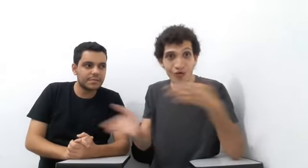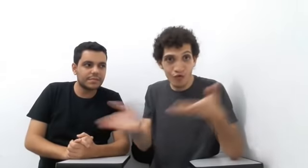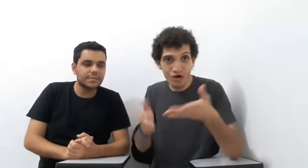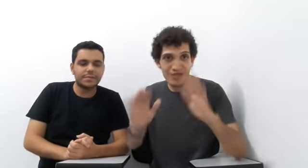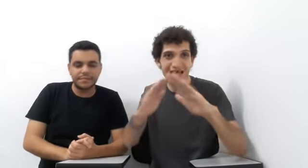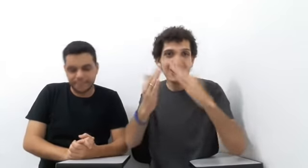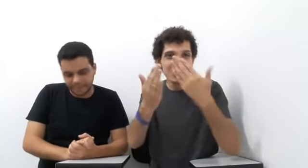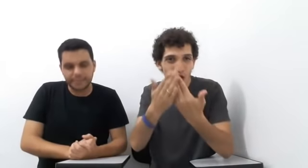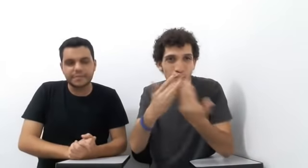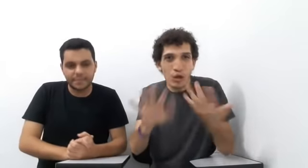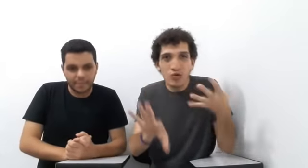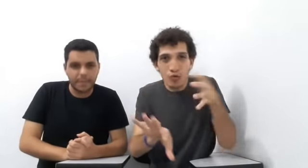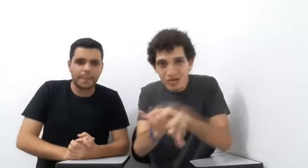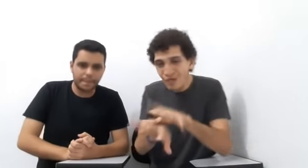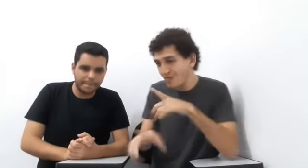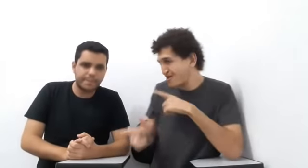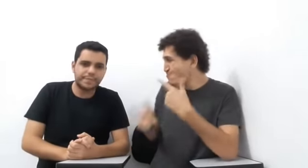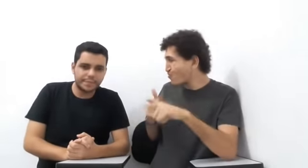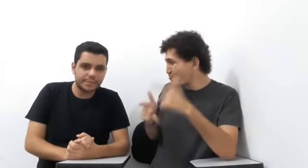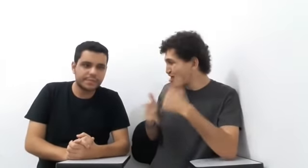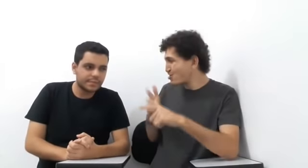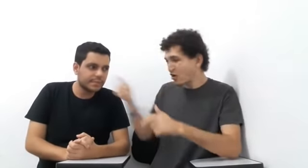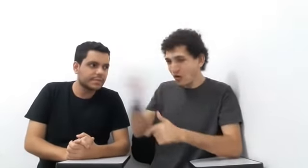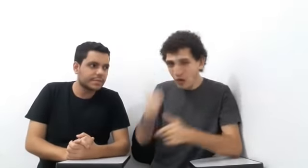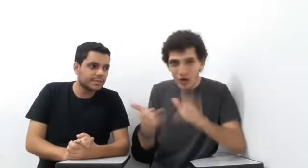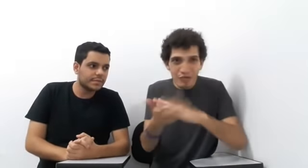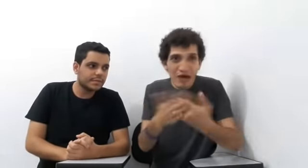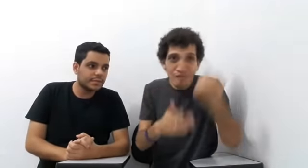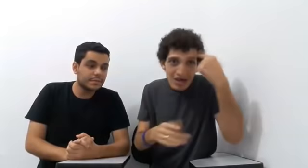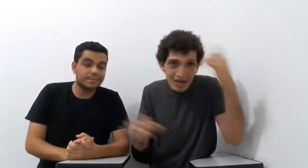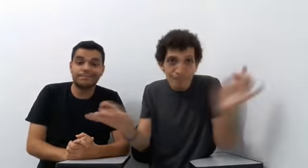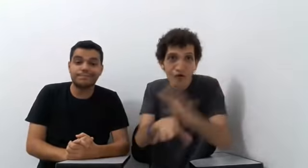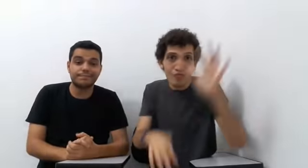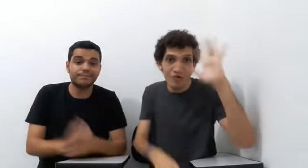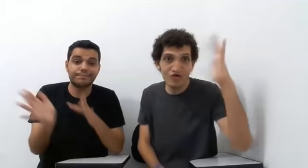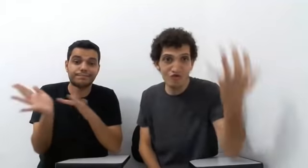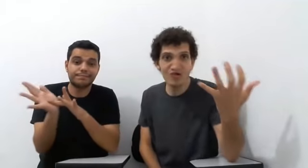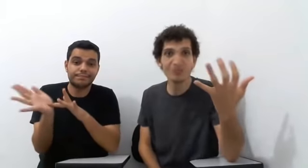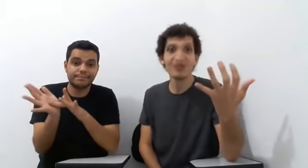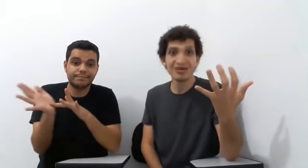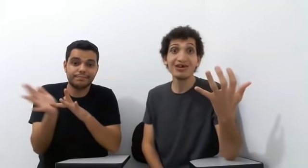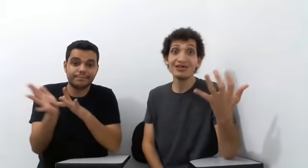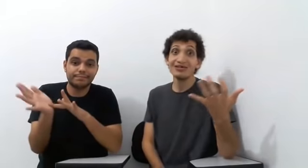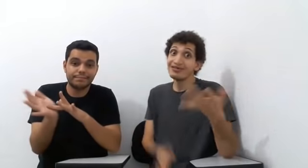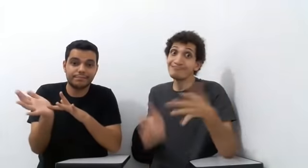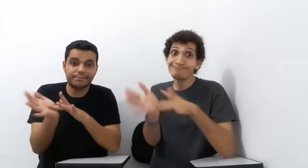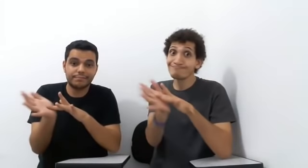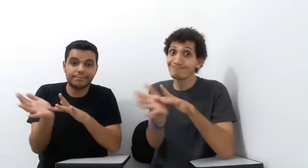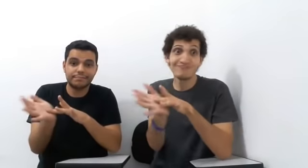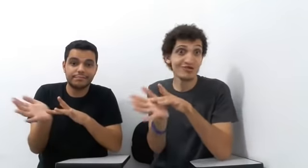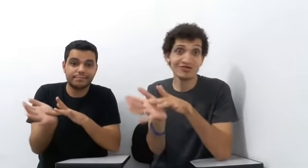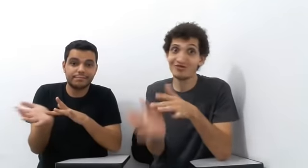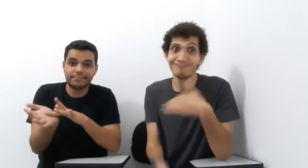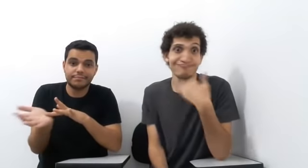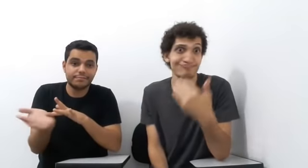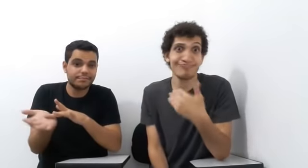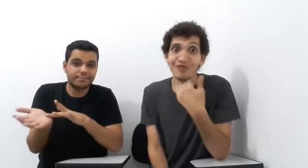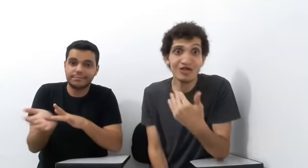hoje, né? Escola de inclusão tem esse problema. Coloca o intérprete, pronto, resolveu. Né? E não